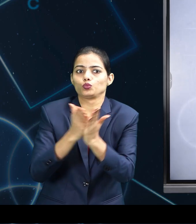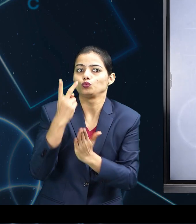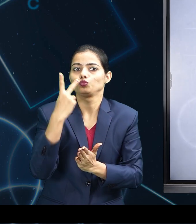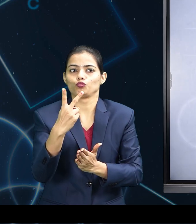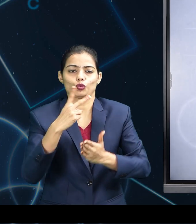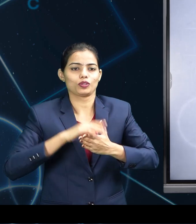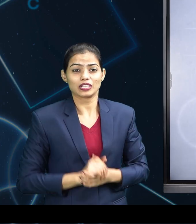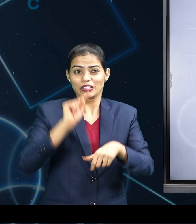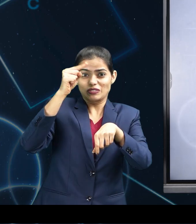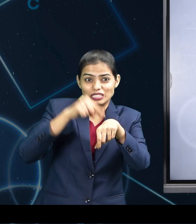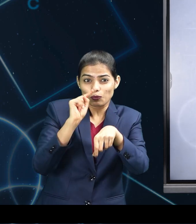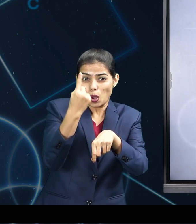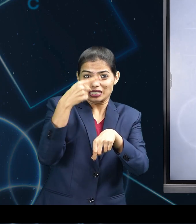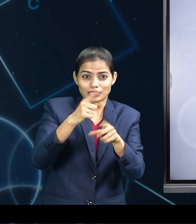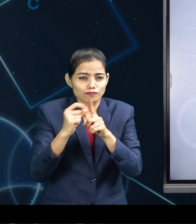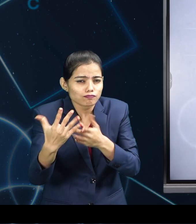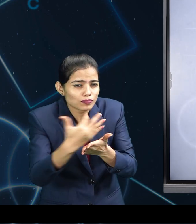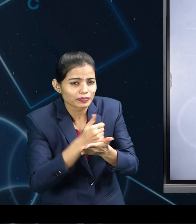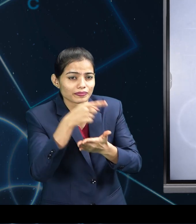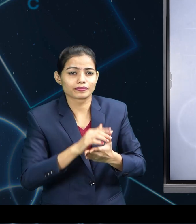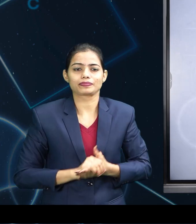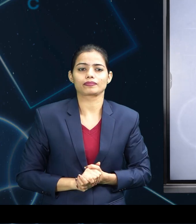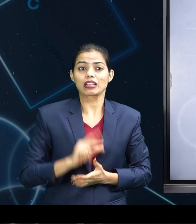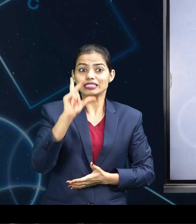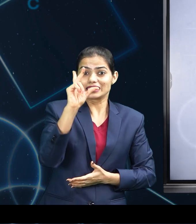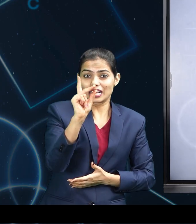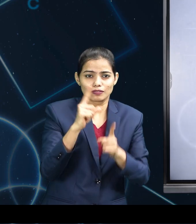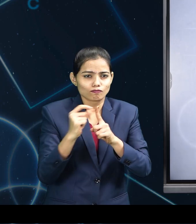मूळ माहिती, दुय्यम माहिती.